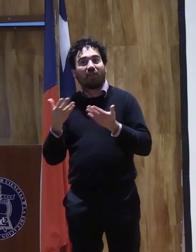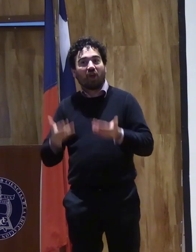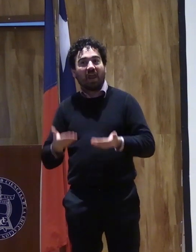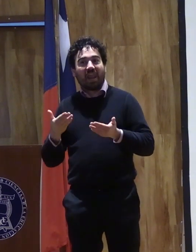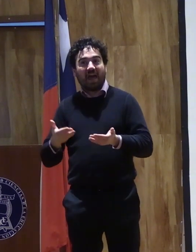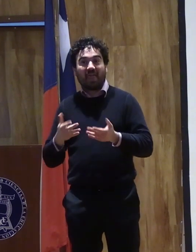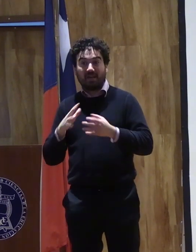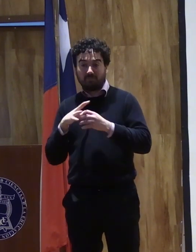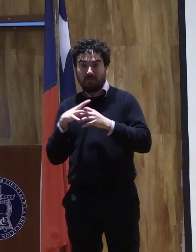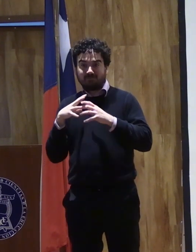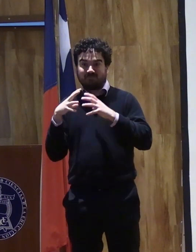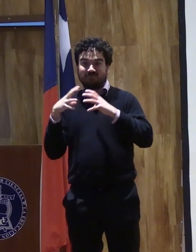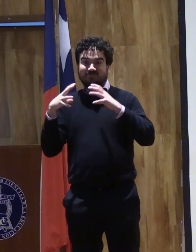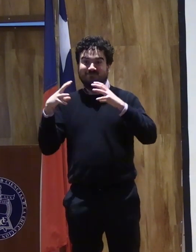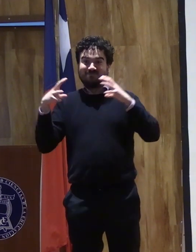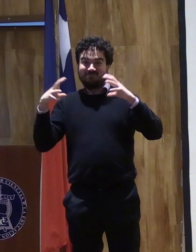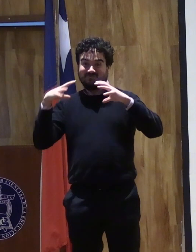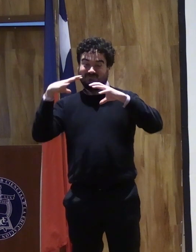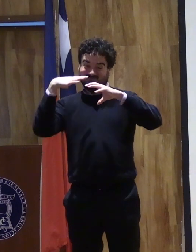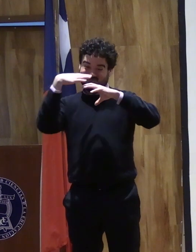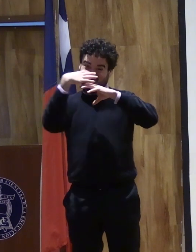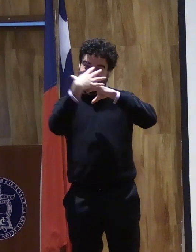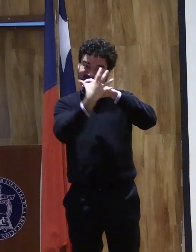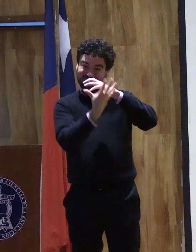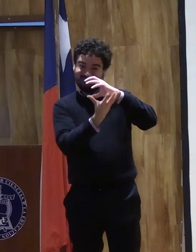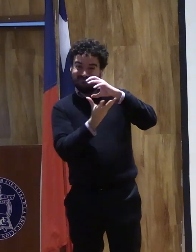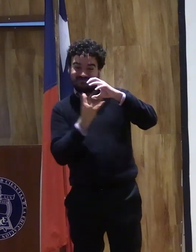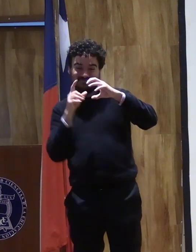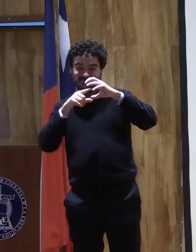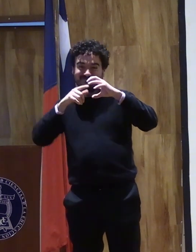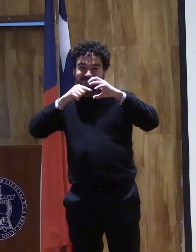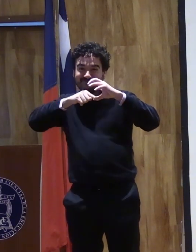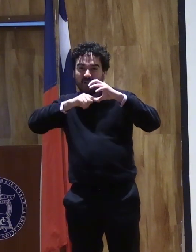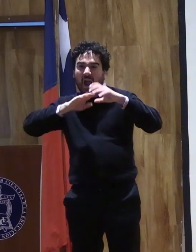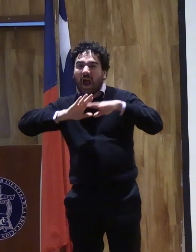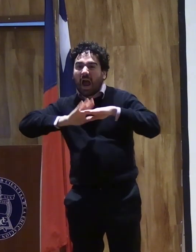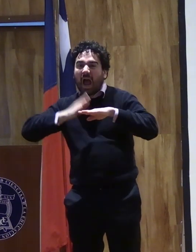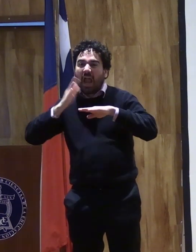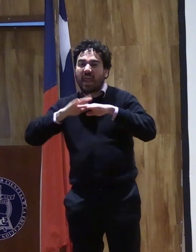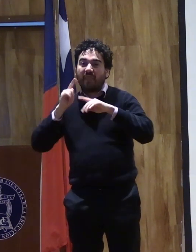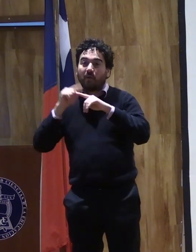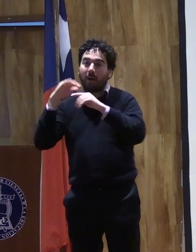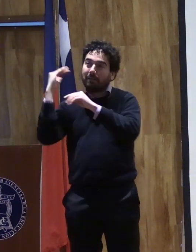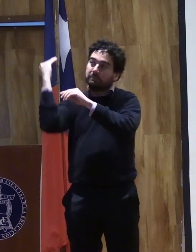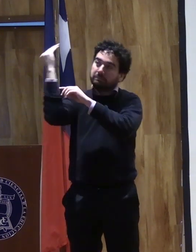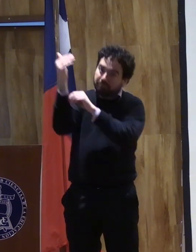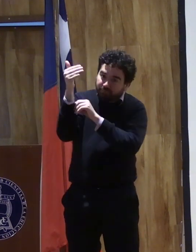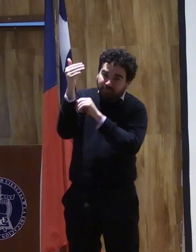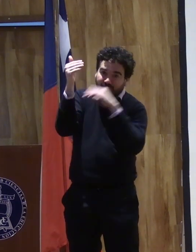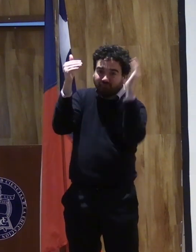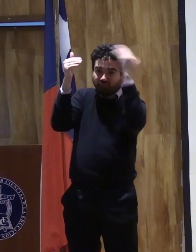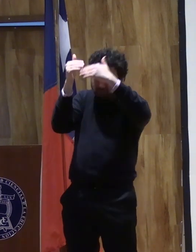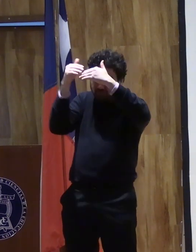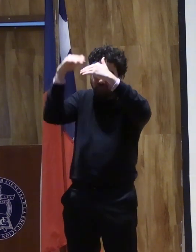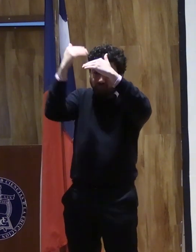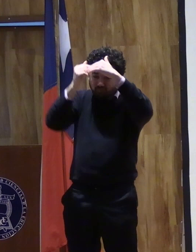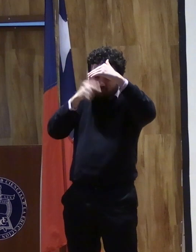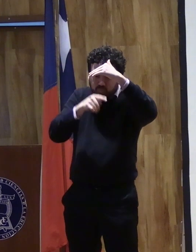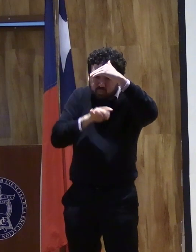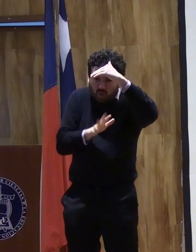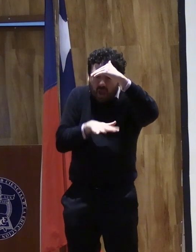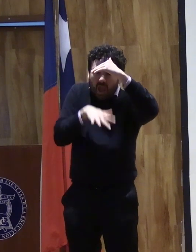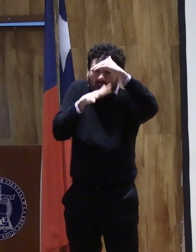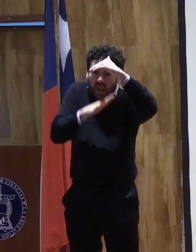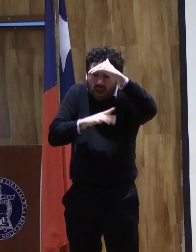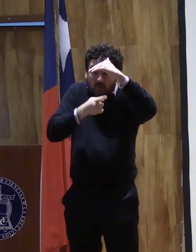invernadero que produce el anhídrido carbónico ha hecho que la temperatura en la Tierra vaya en aumento. Y esto yo lo encuentro